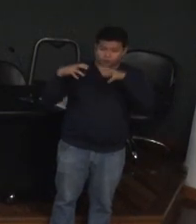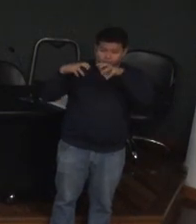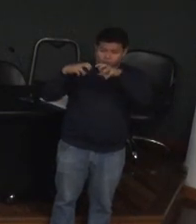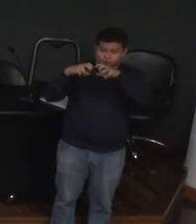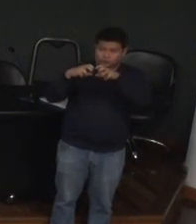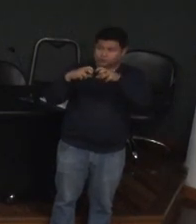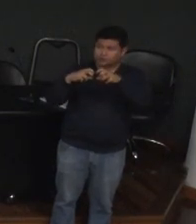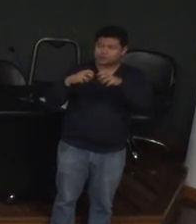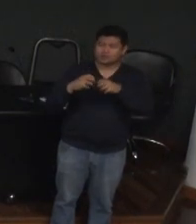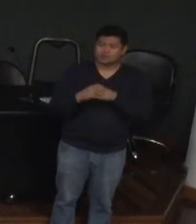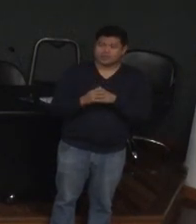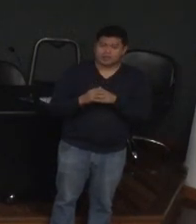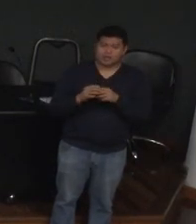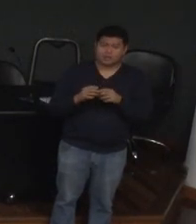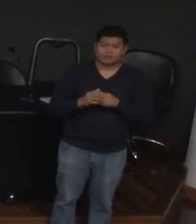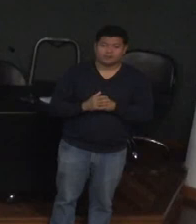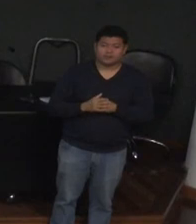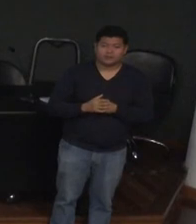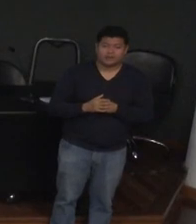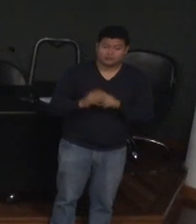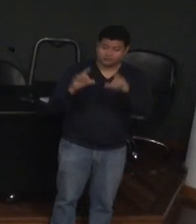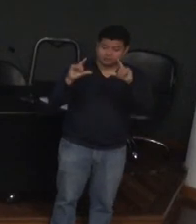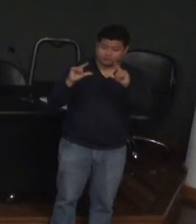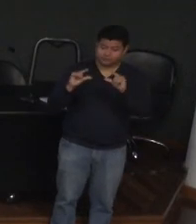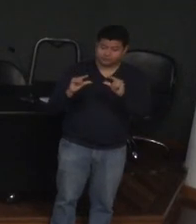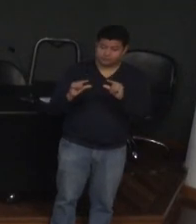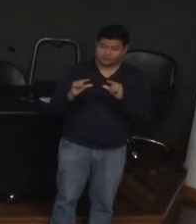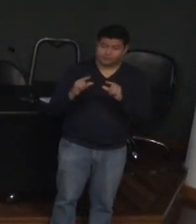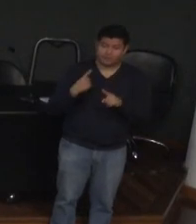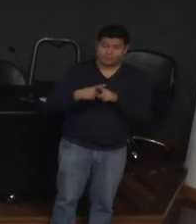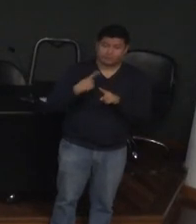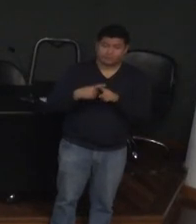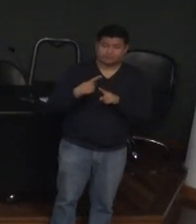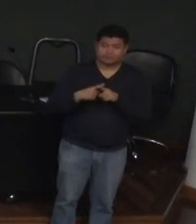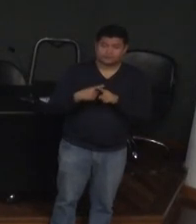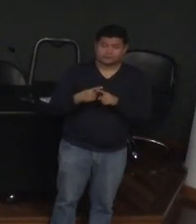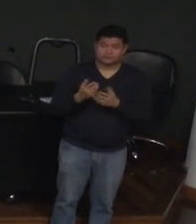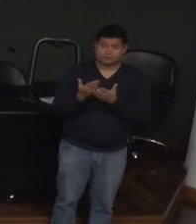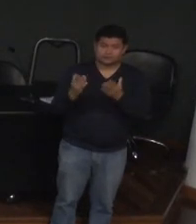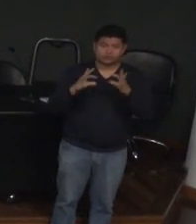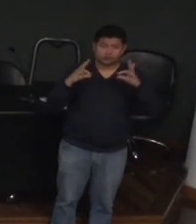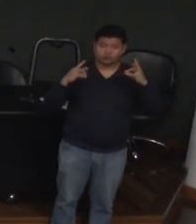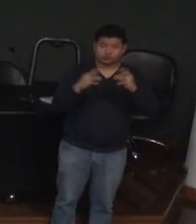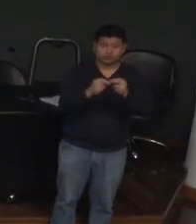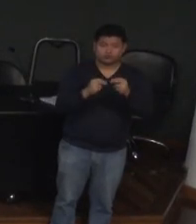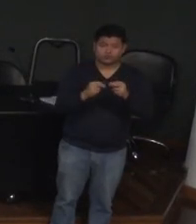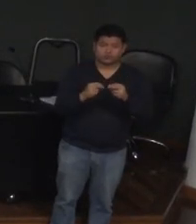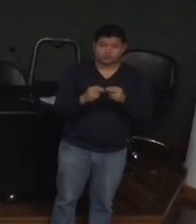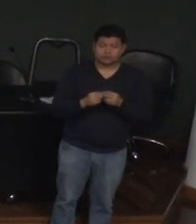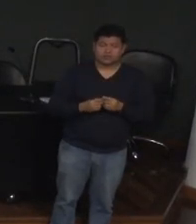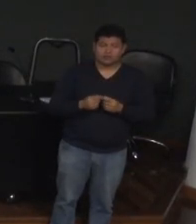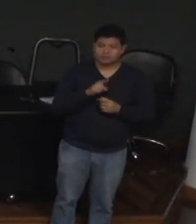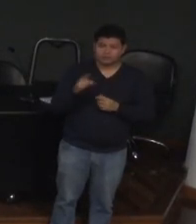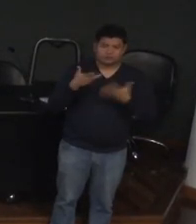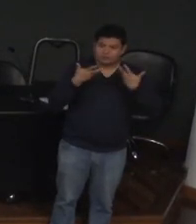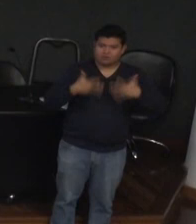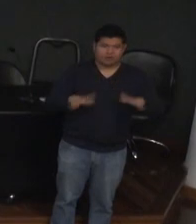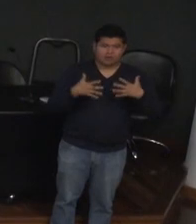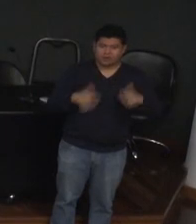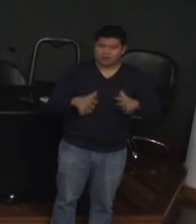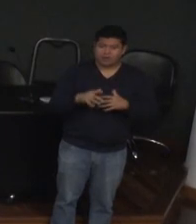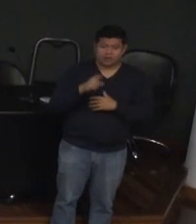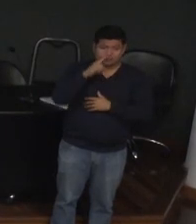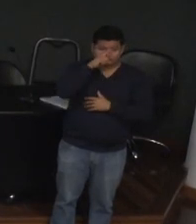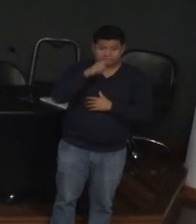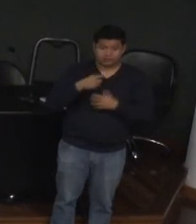o teu apetite é menor. Porque você está considerando quase tudo como extremo. Então você não aceita risco. Você está querendo